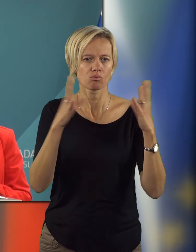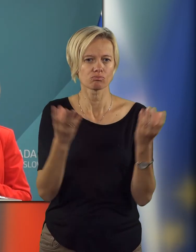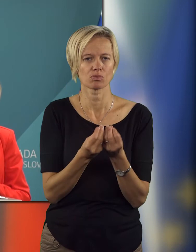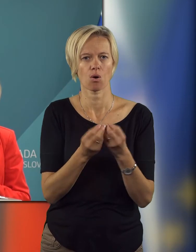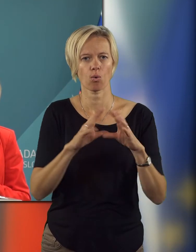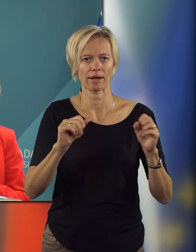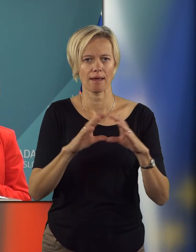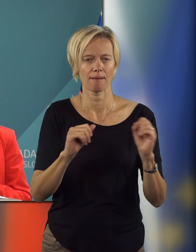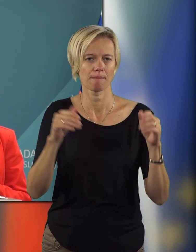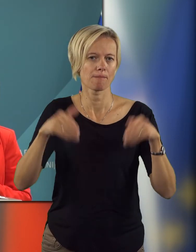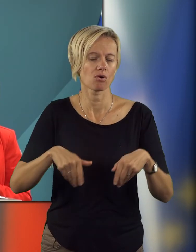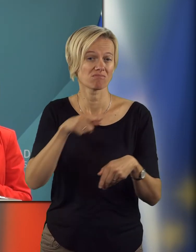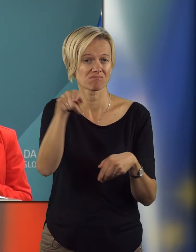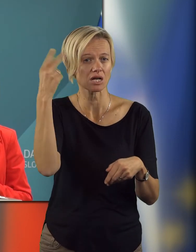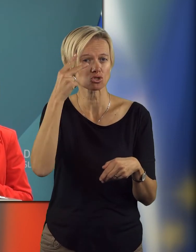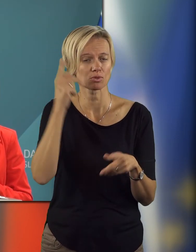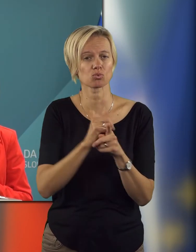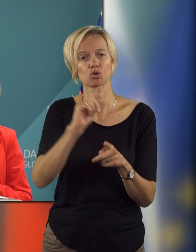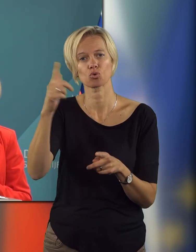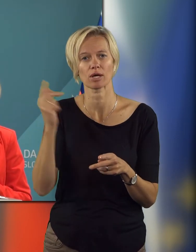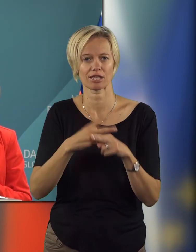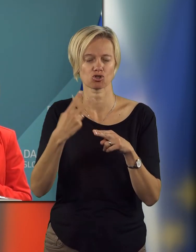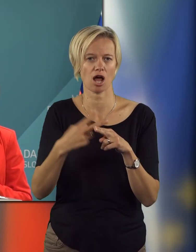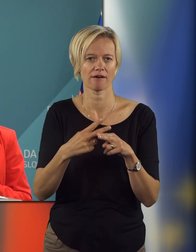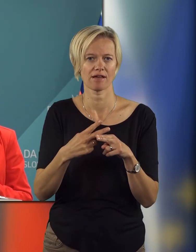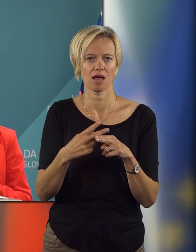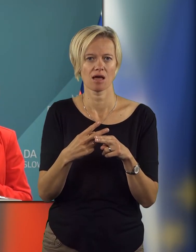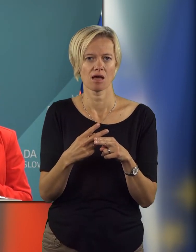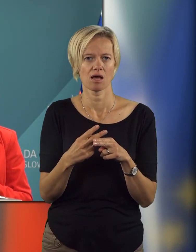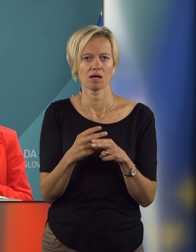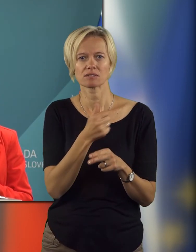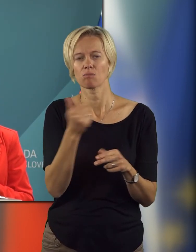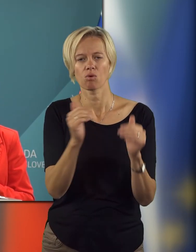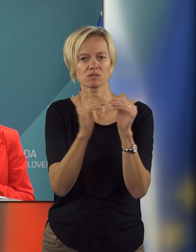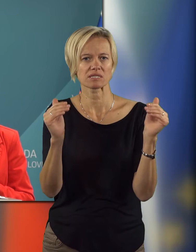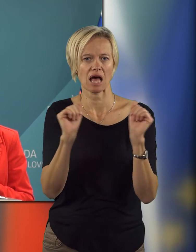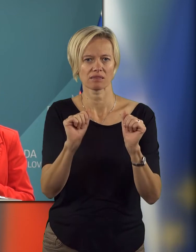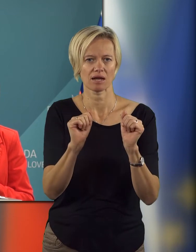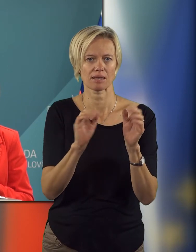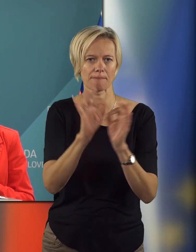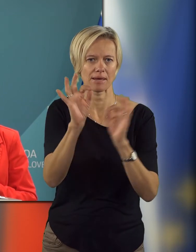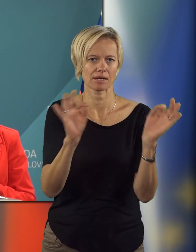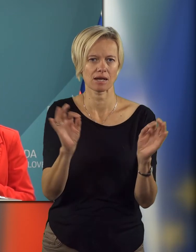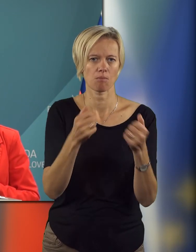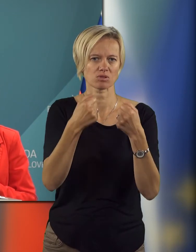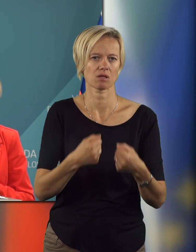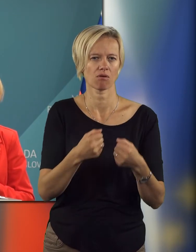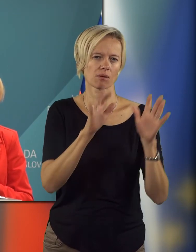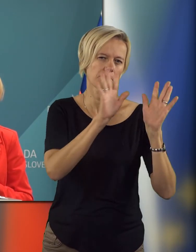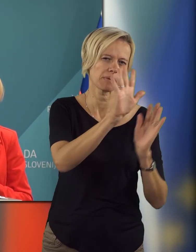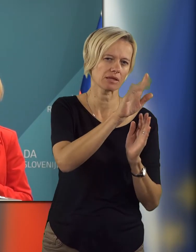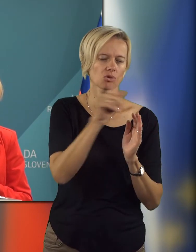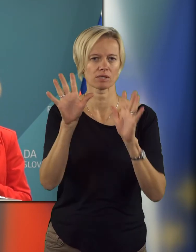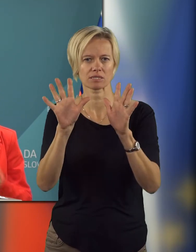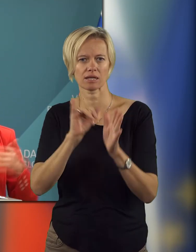splet ukrepov, morate pa razumeti, da so tudi druge države, so recimo sam standarde pa merila postavljale od 5 do